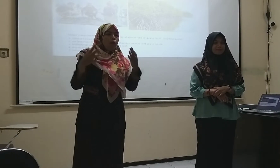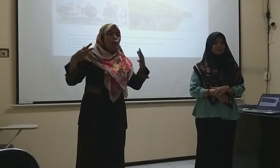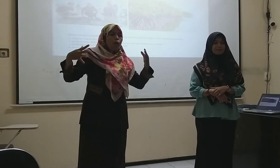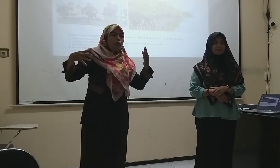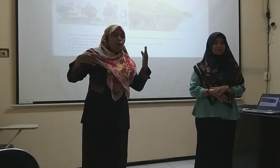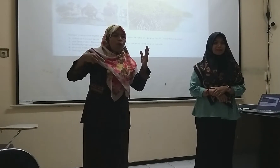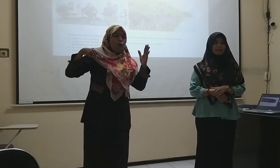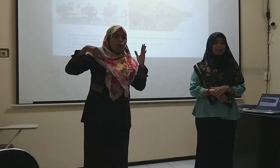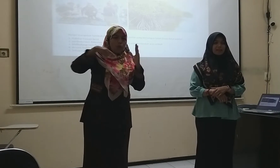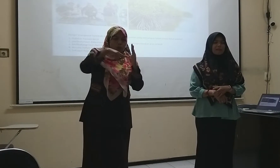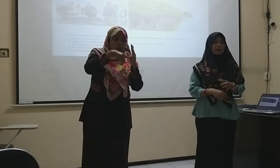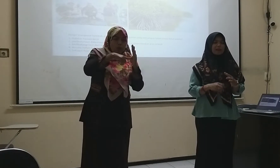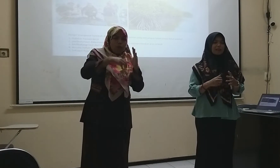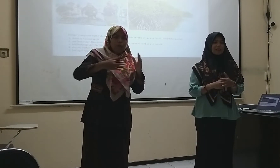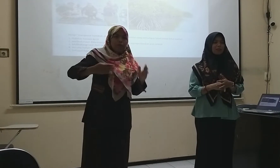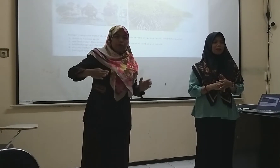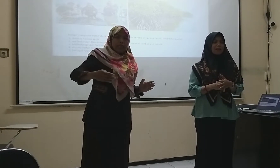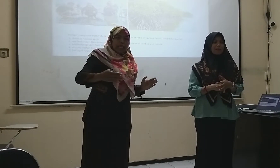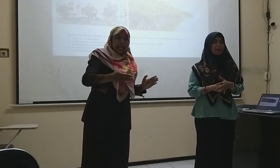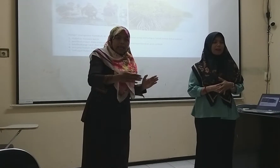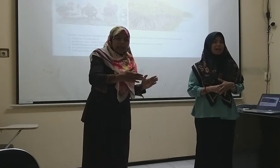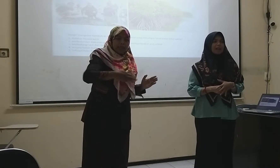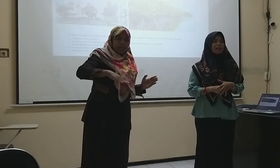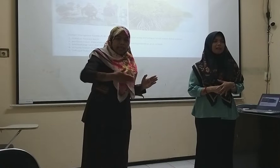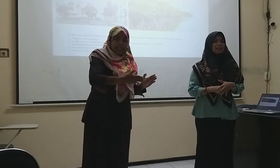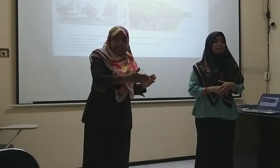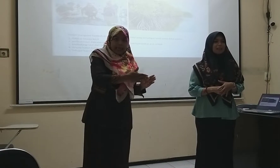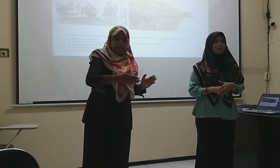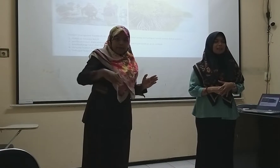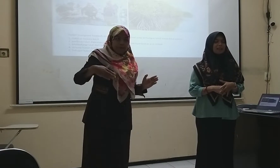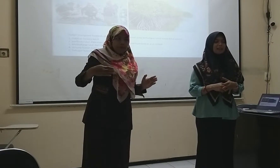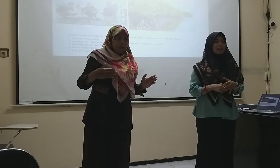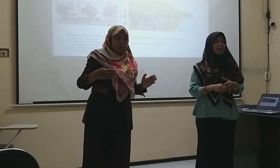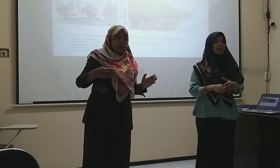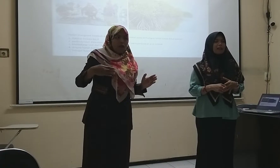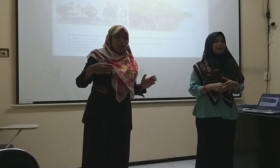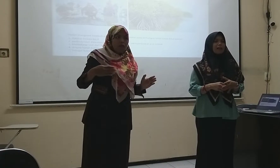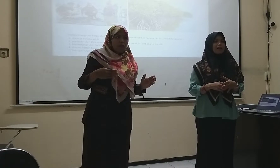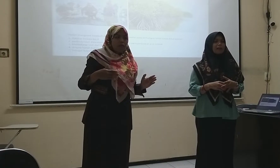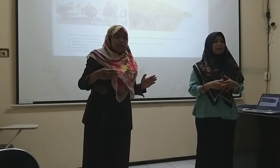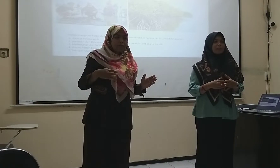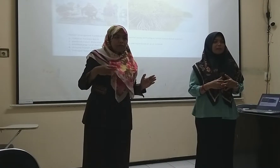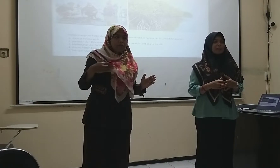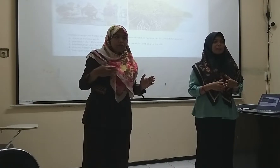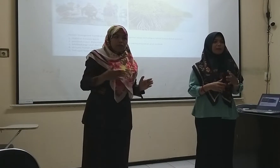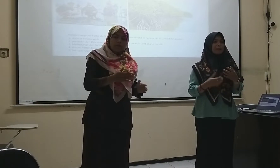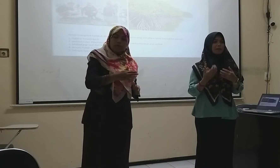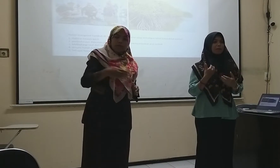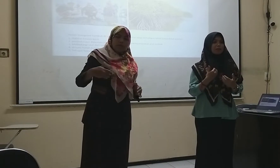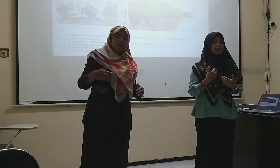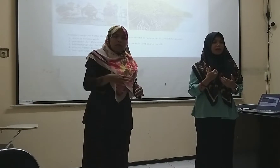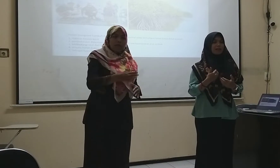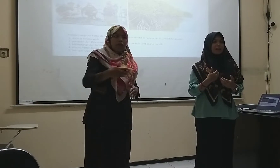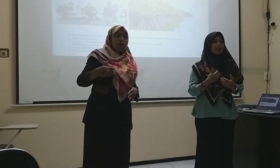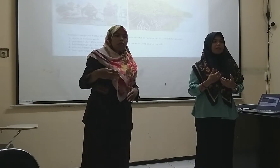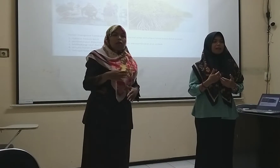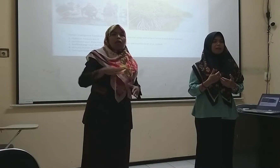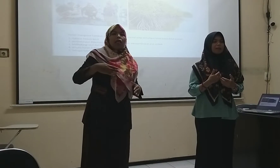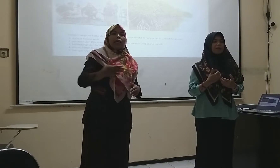Nah, maka dari itu kenapa kita sebagai